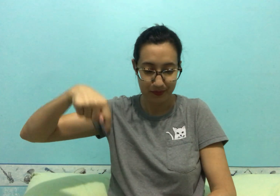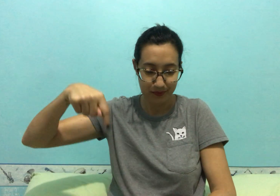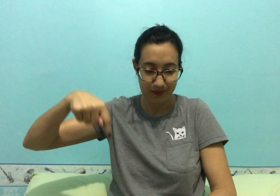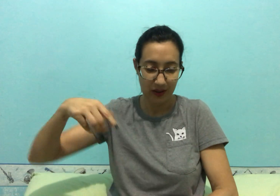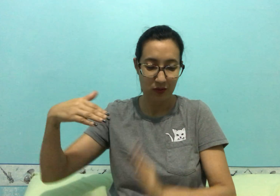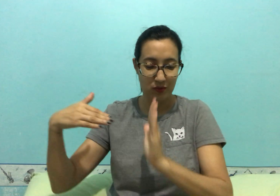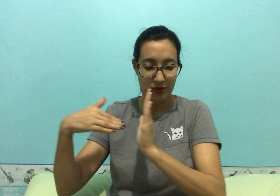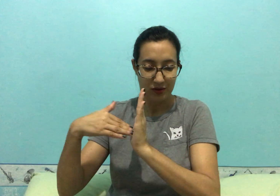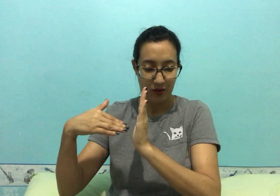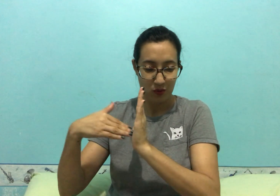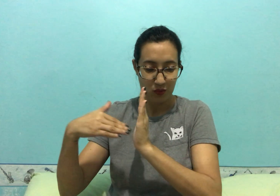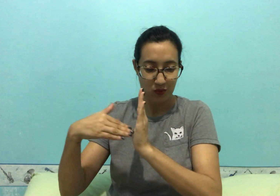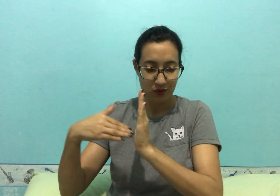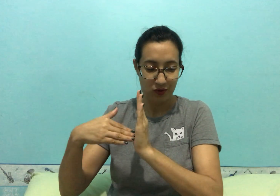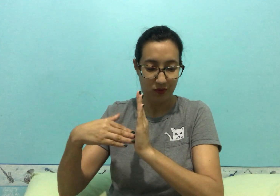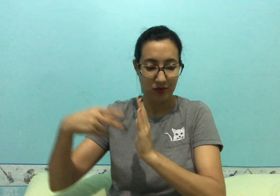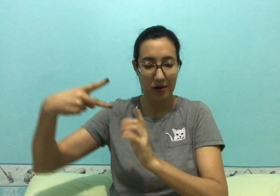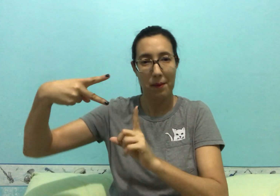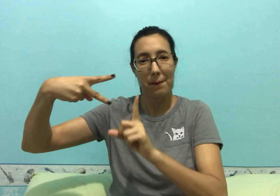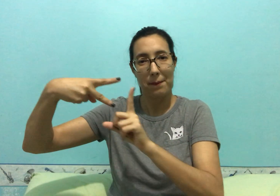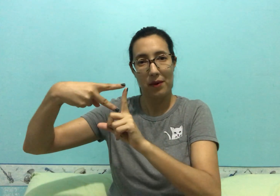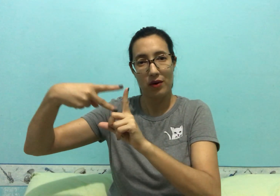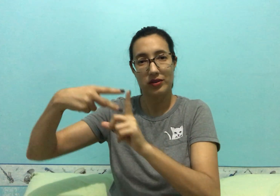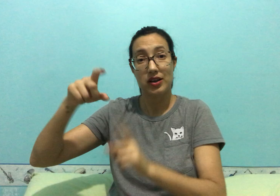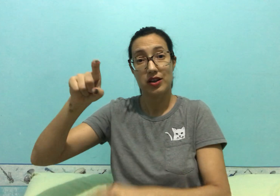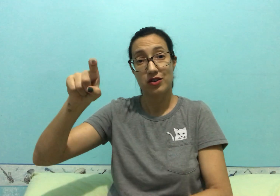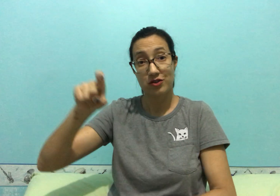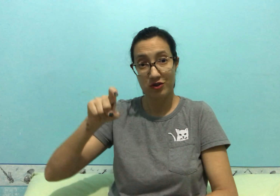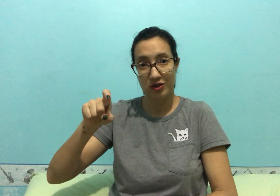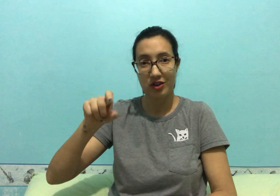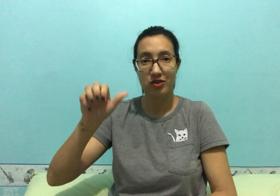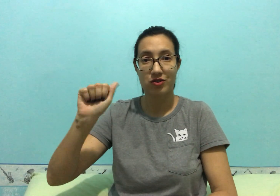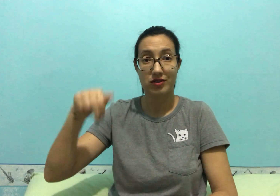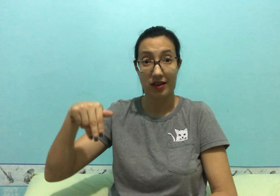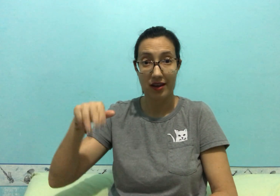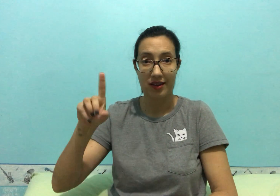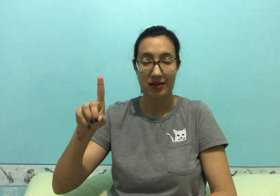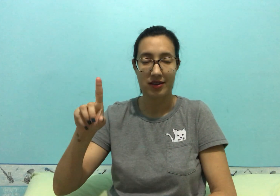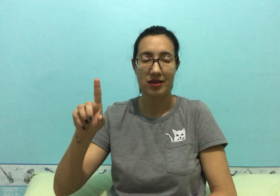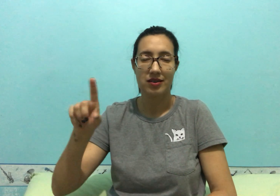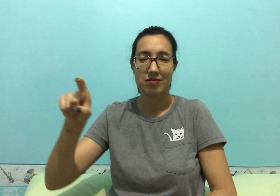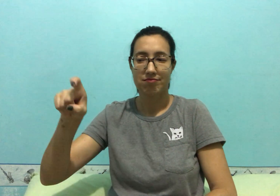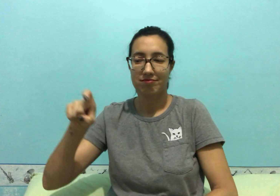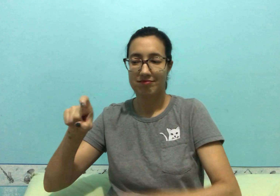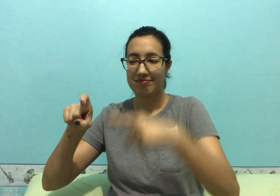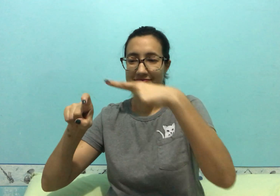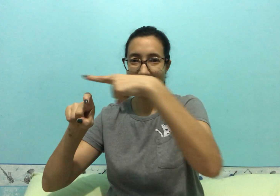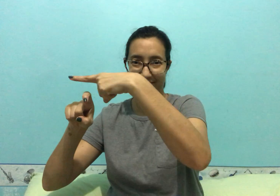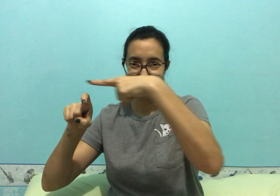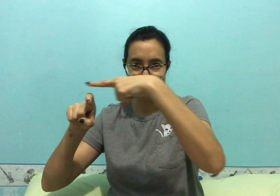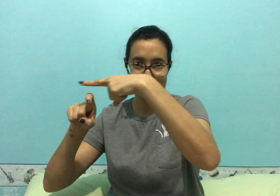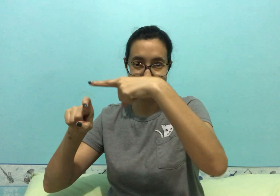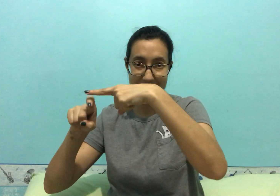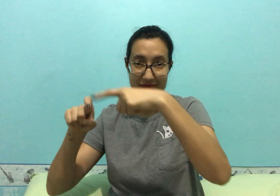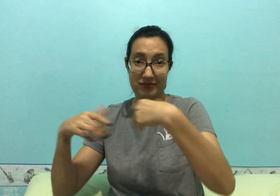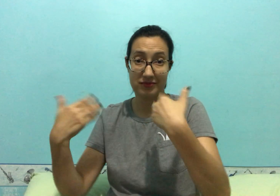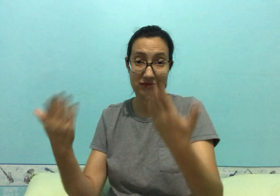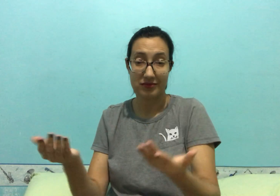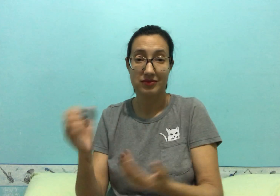né? Que é o x AND não x. Veja, se eu tenho 1 e o inverso de 1, eu tenho